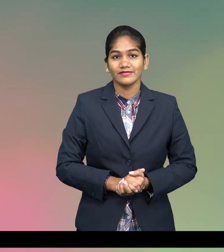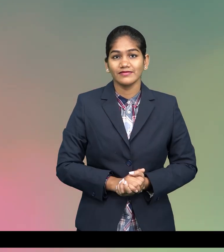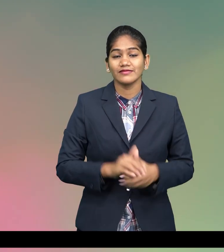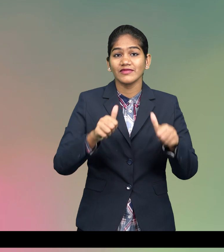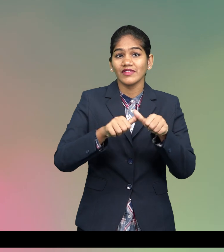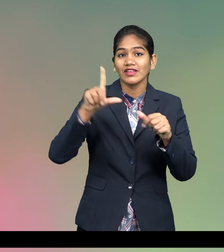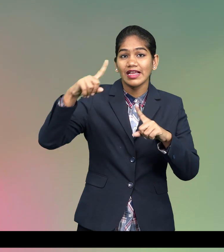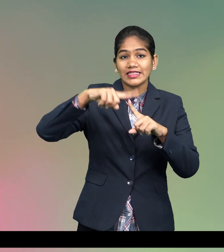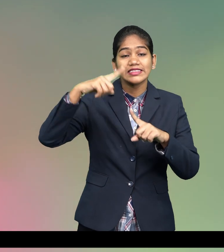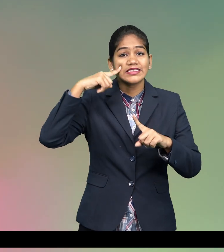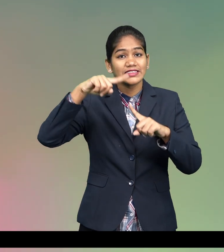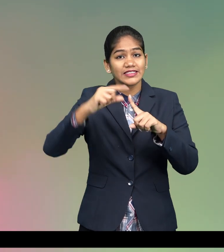ಎತ್ತರ.